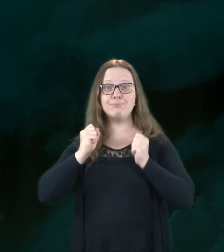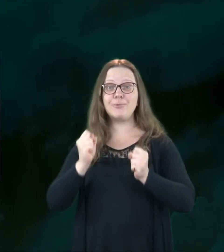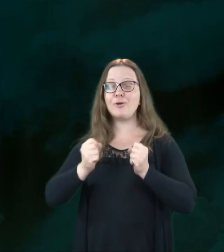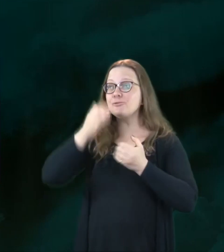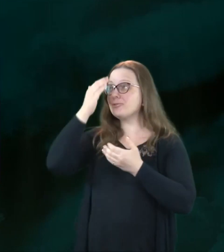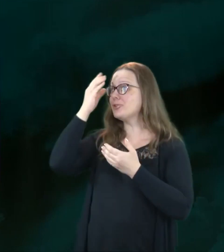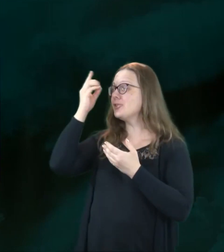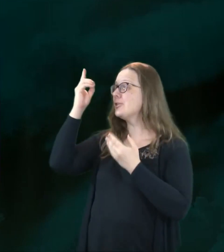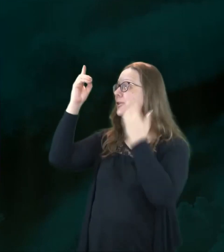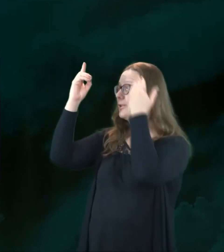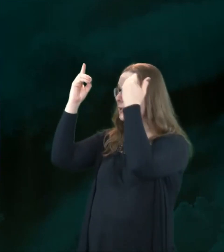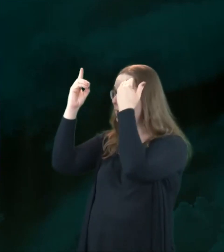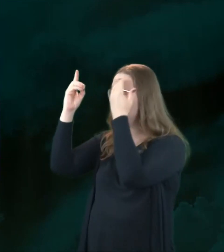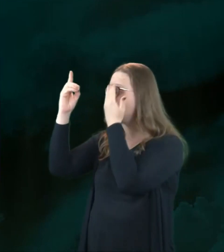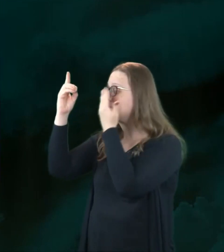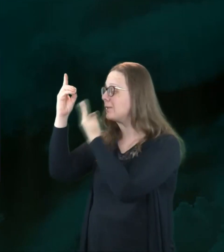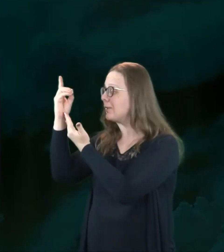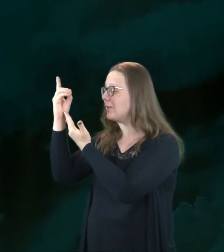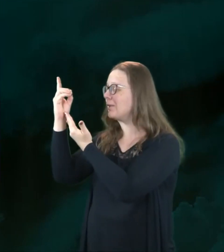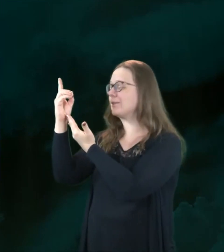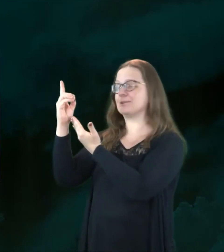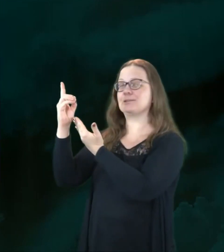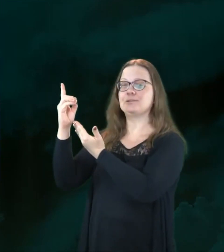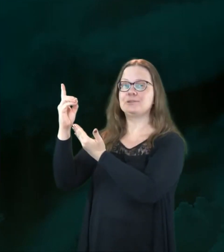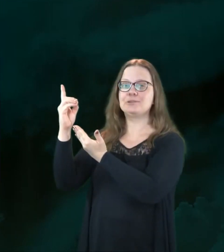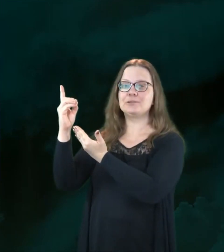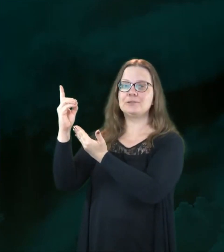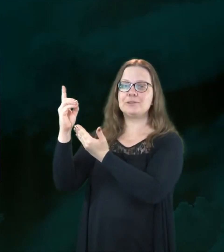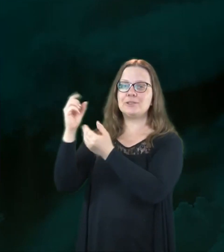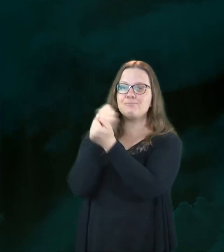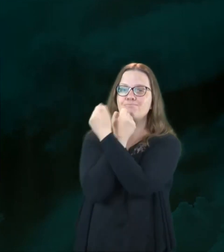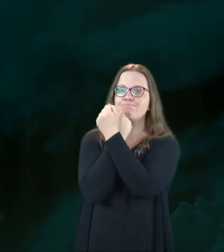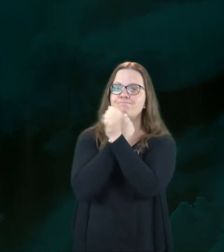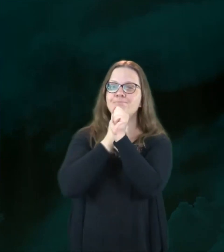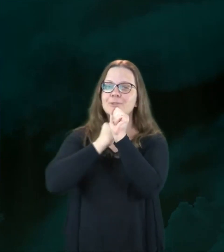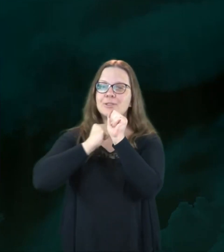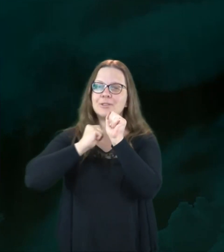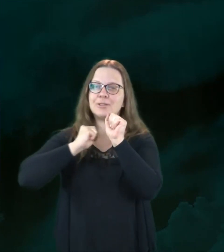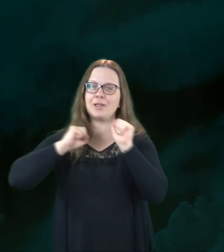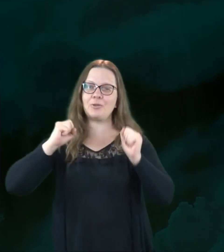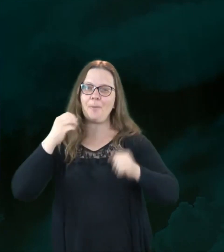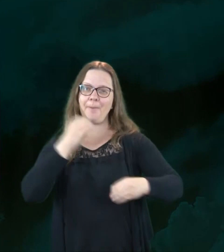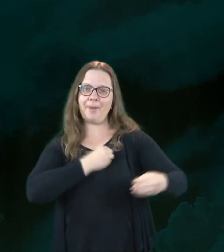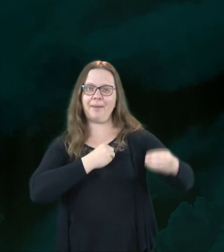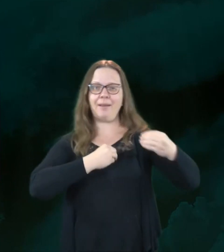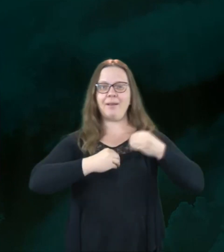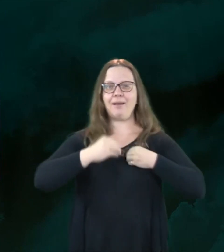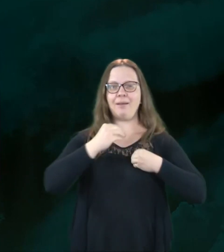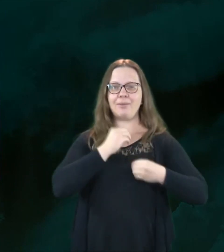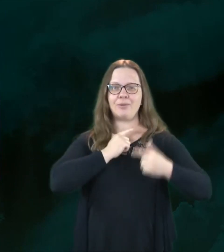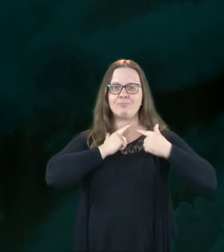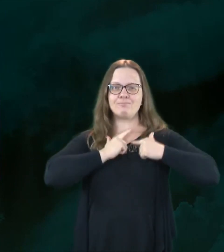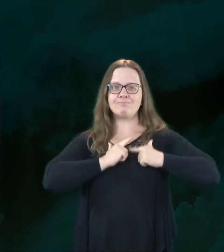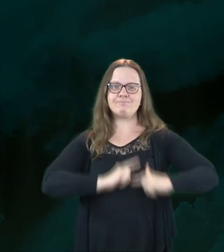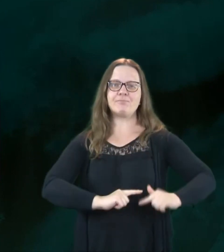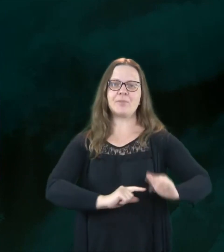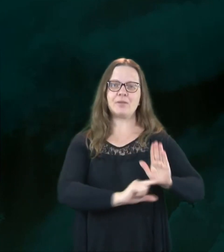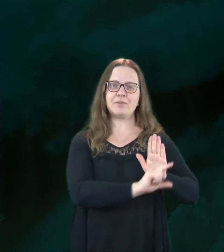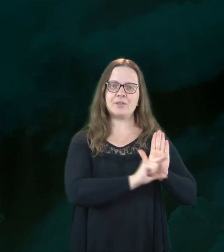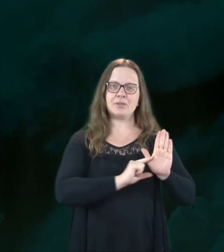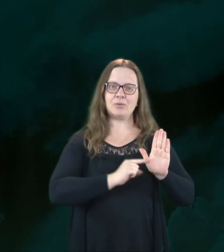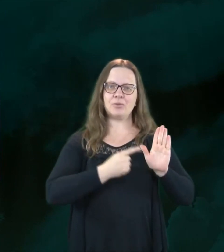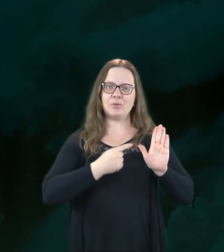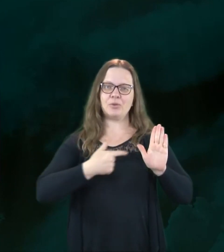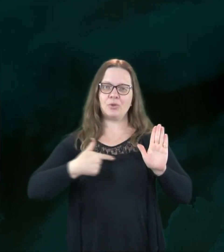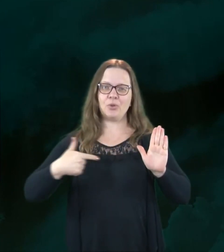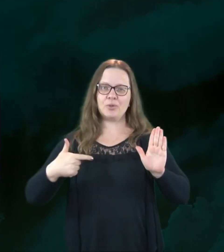Deus o ressuscitou dentre os mortos. E que mais, irmãos? Versículo 12: pois não há distinção entre